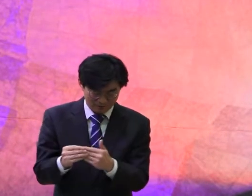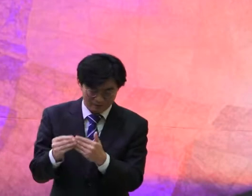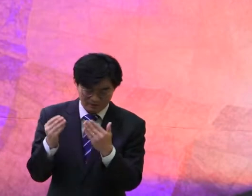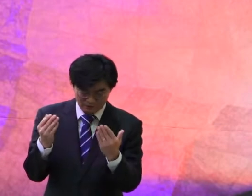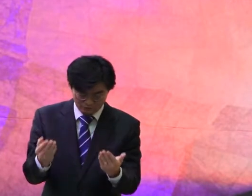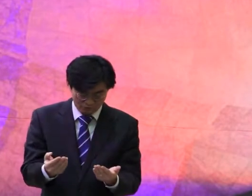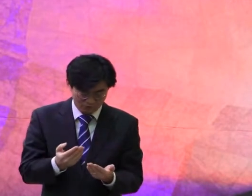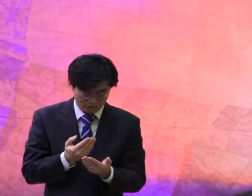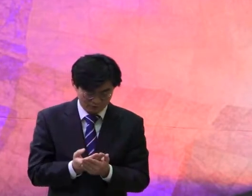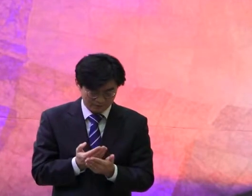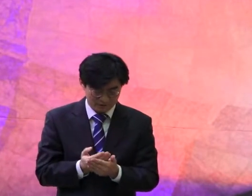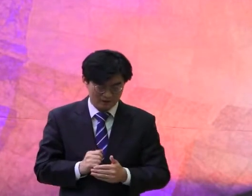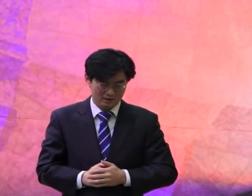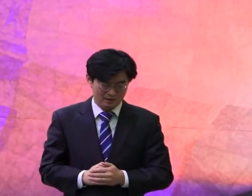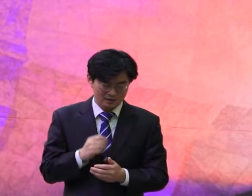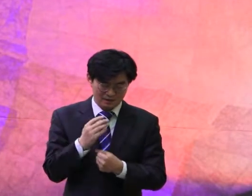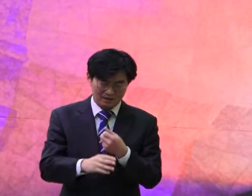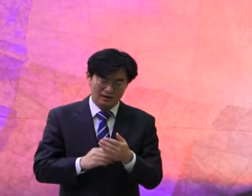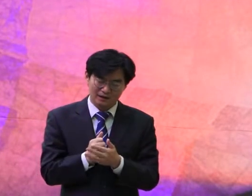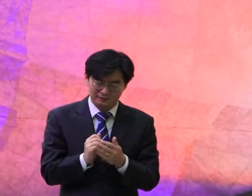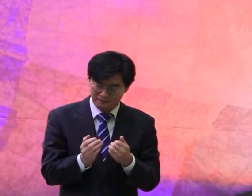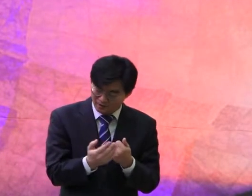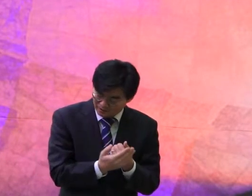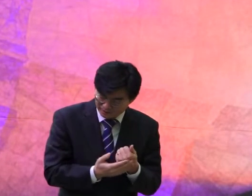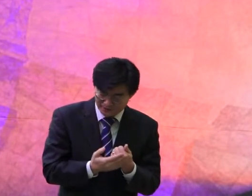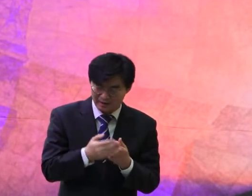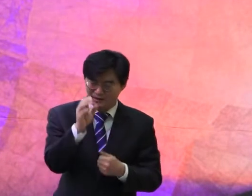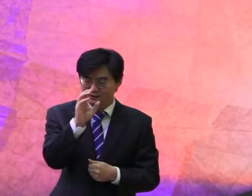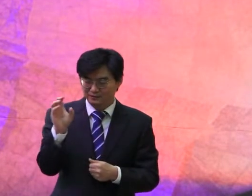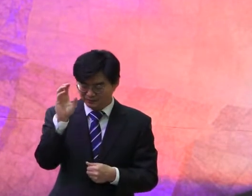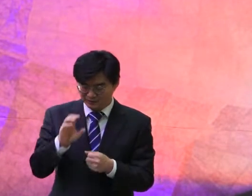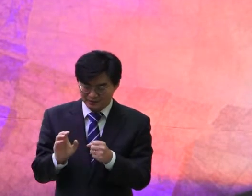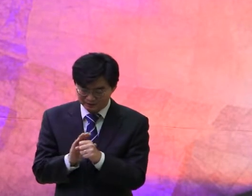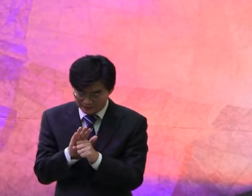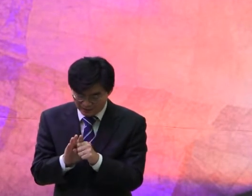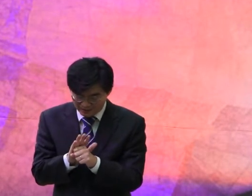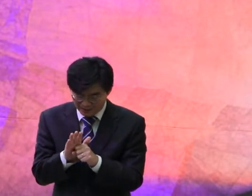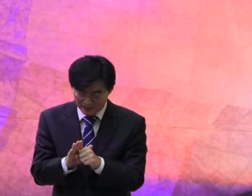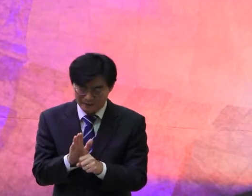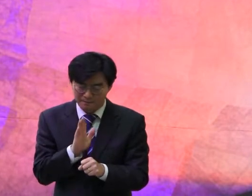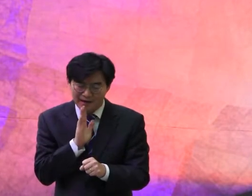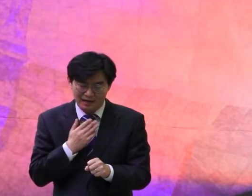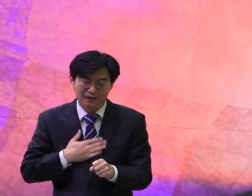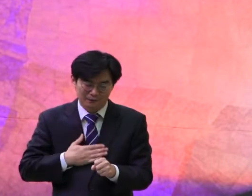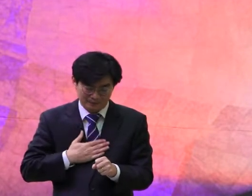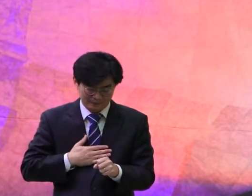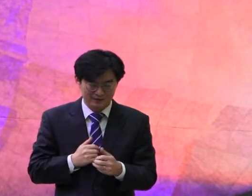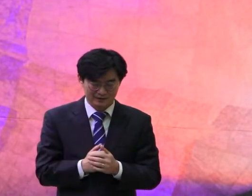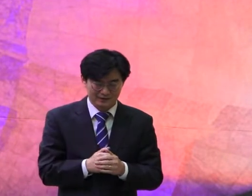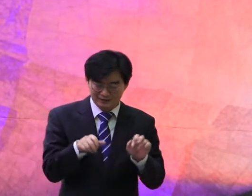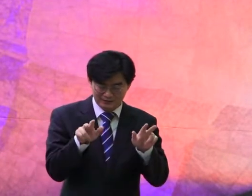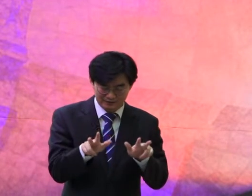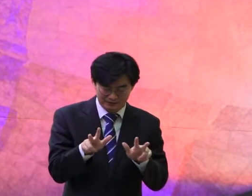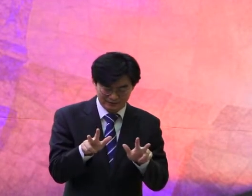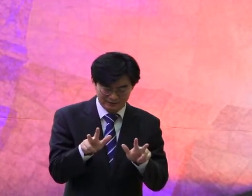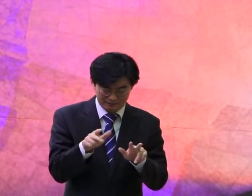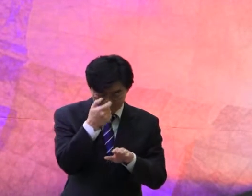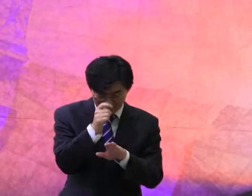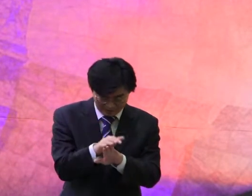하나님 은혜와 십자가의 사랑과 있은지 살았지만 이 시간 예배를 통하여서 은혜와